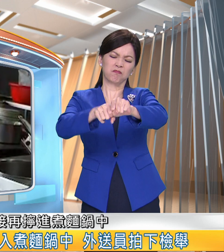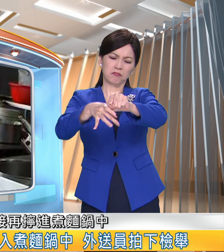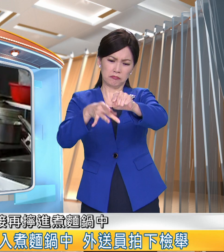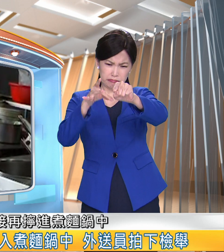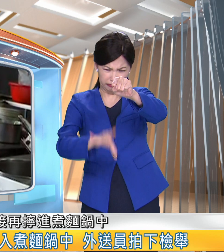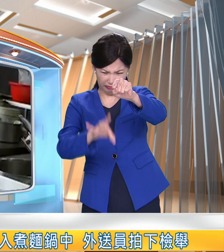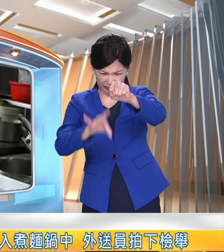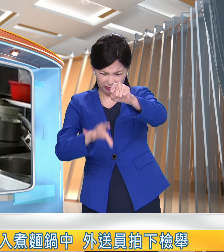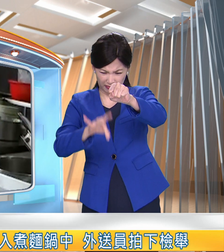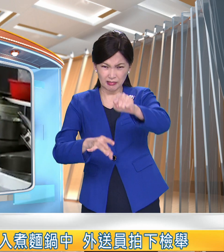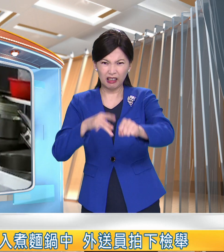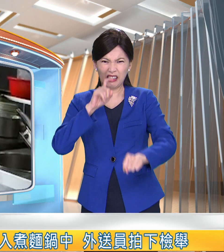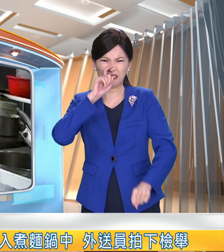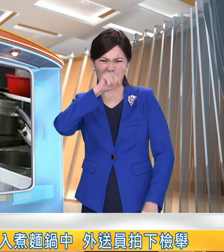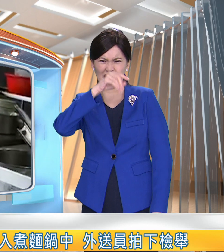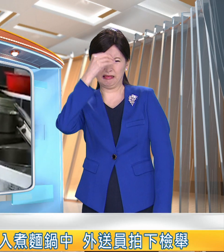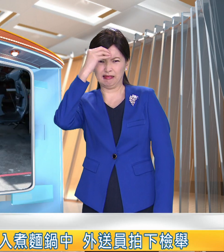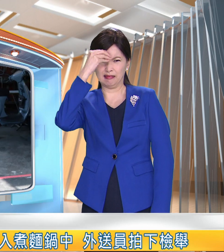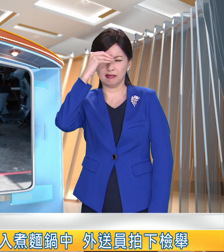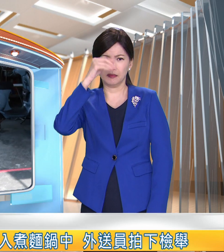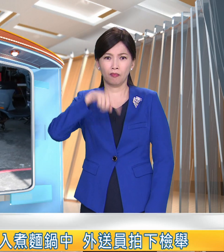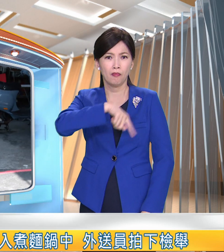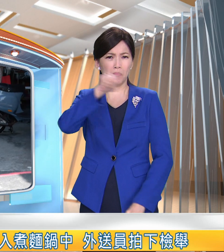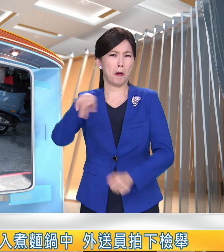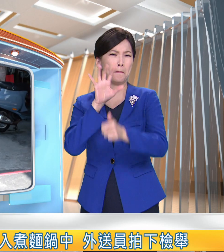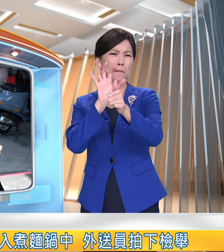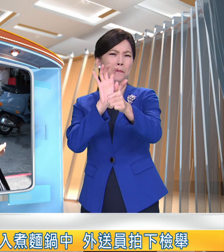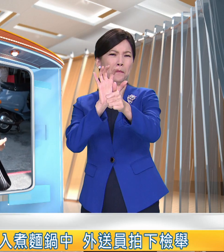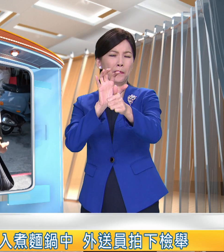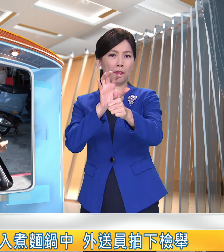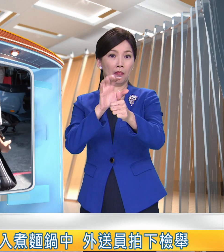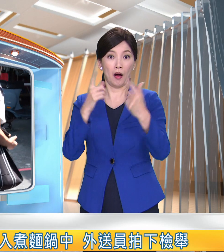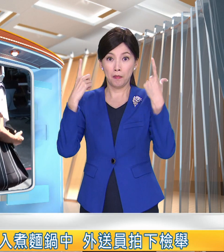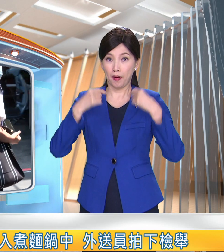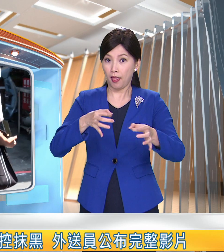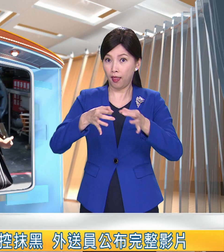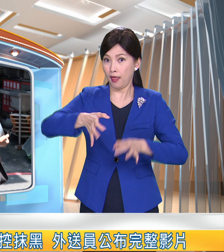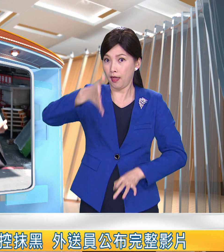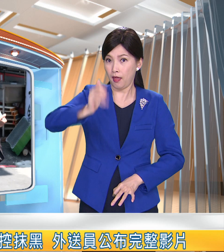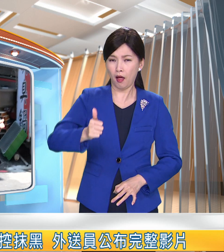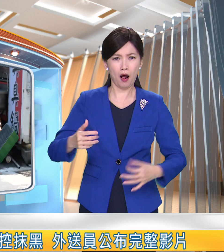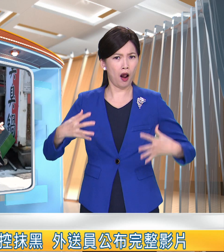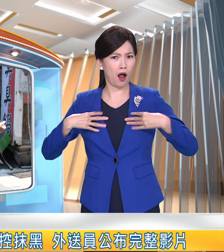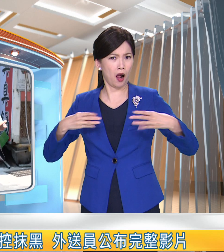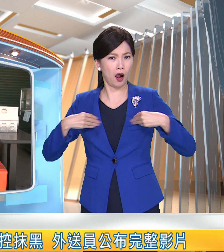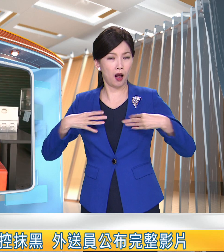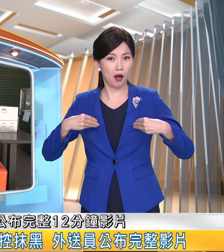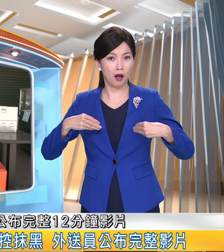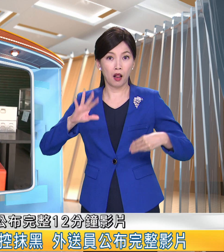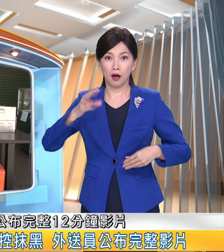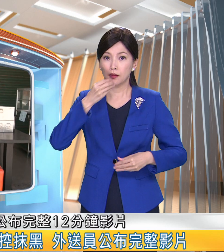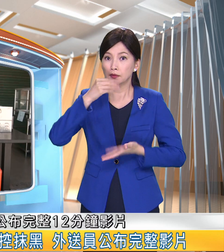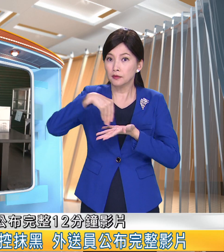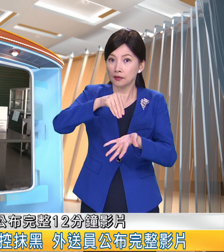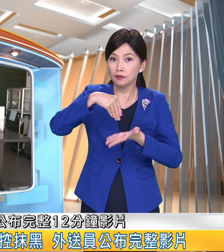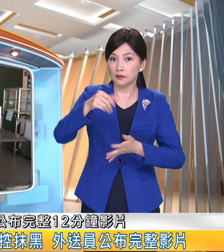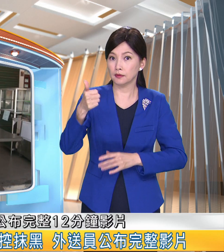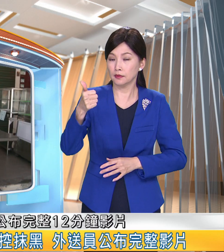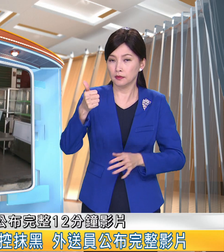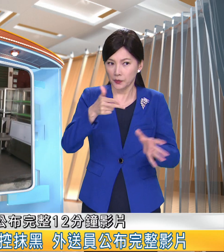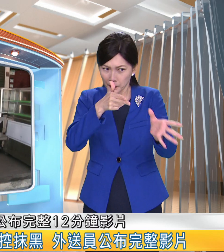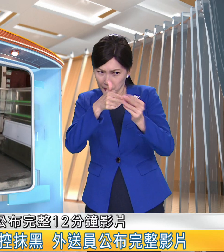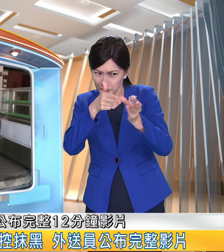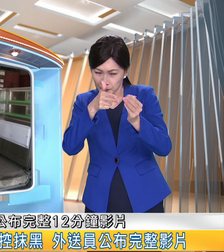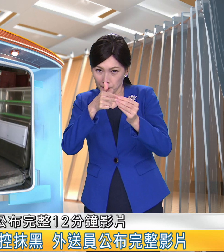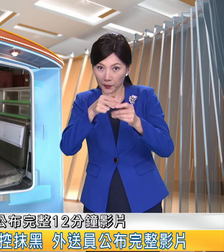中，引发外界的议论。而原本业者否认，不过外送员在